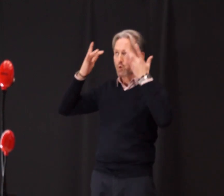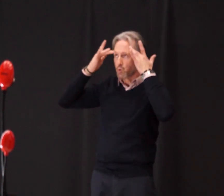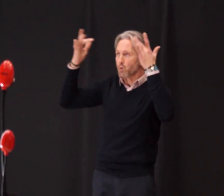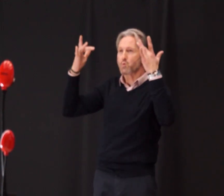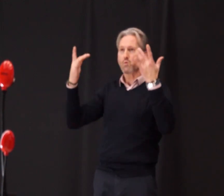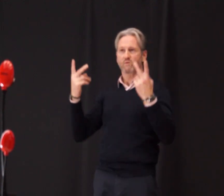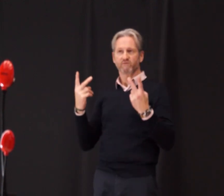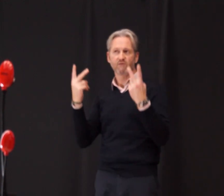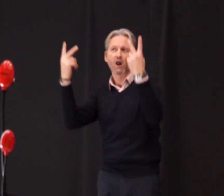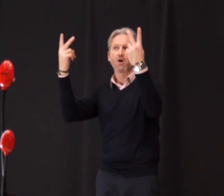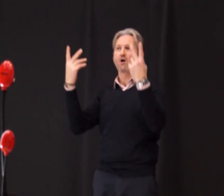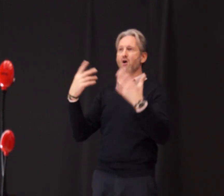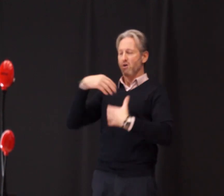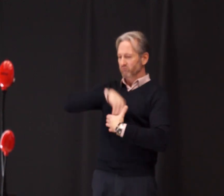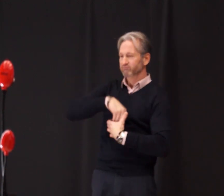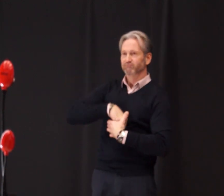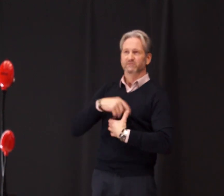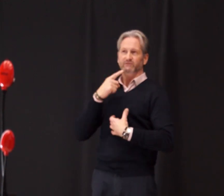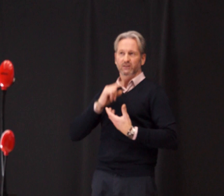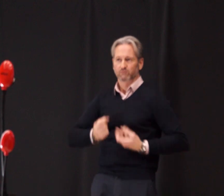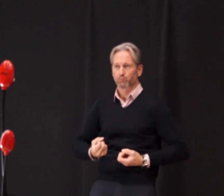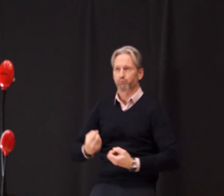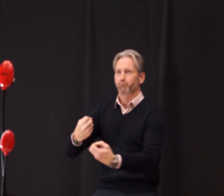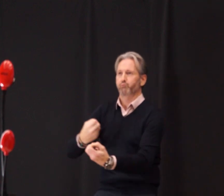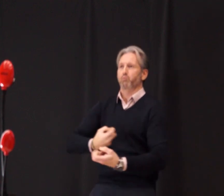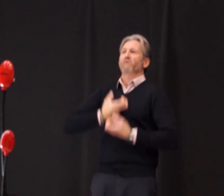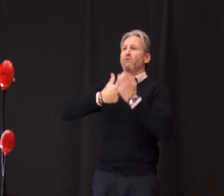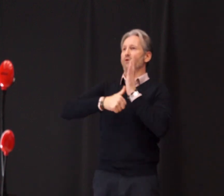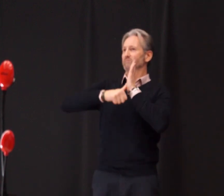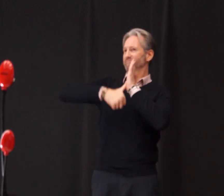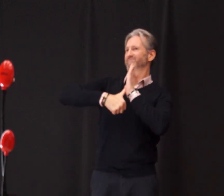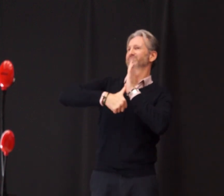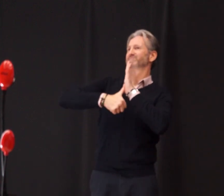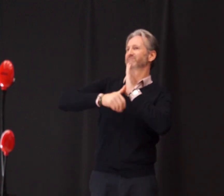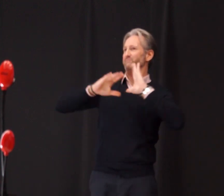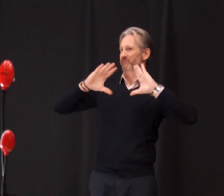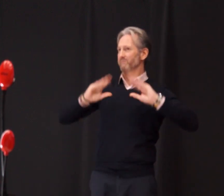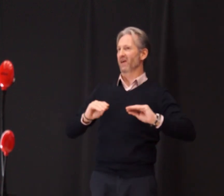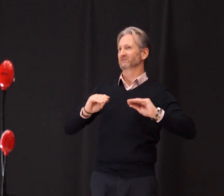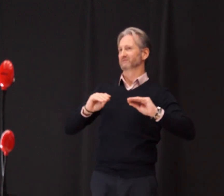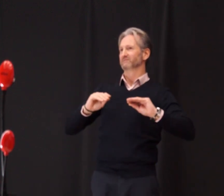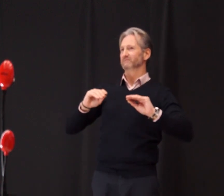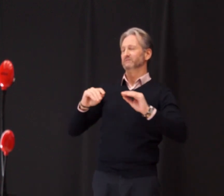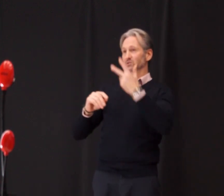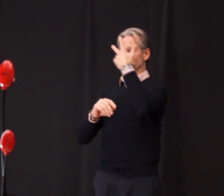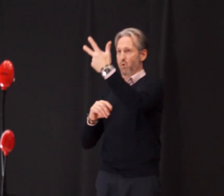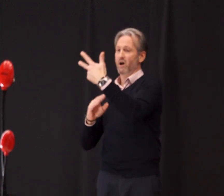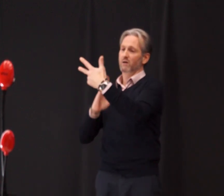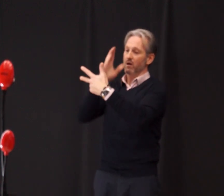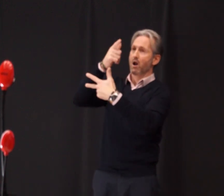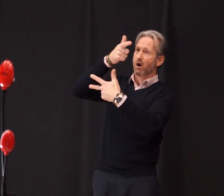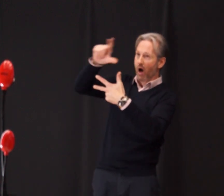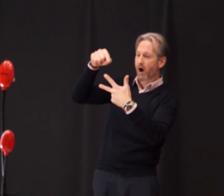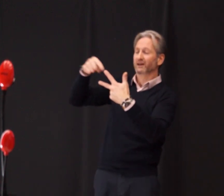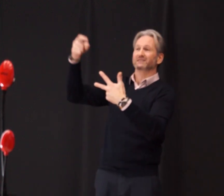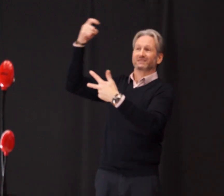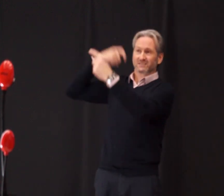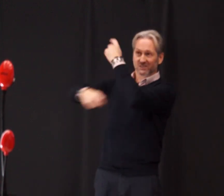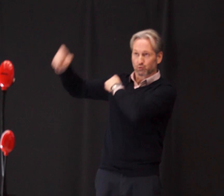écoles spécialisées la connaissance de leur histoire, du passé de cette langue des signes, ça leur permet d'avoir une véritable identité bien